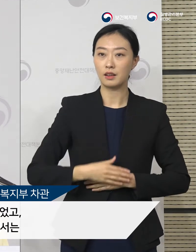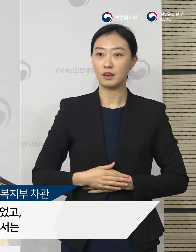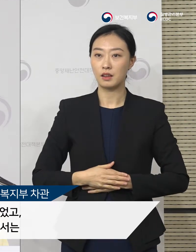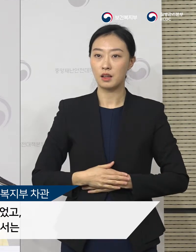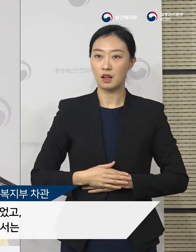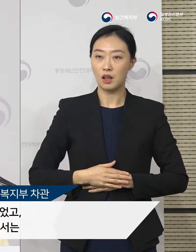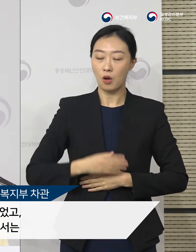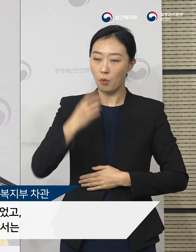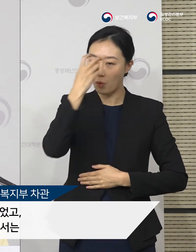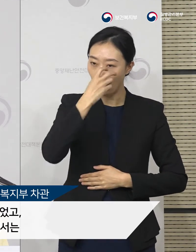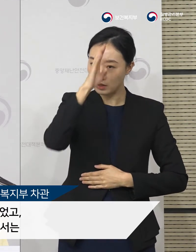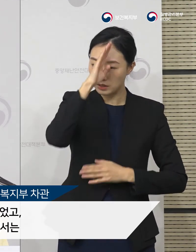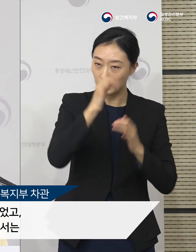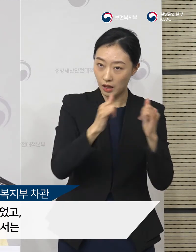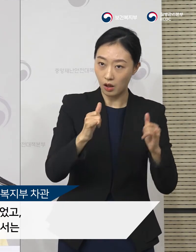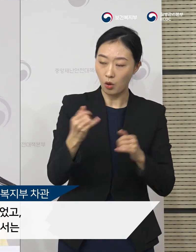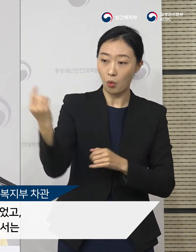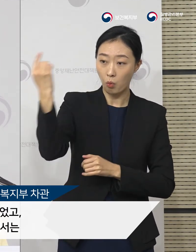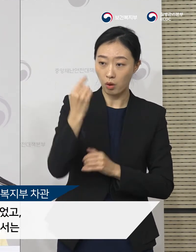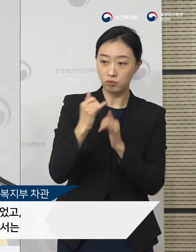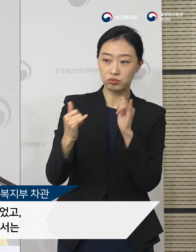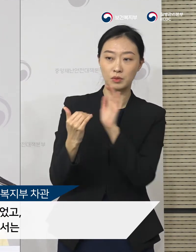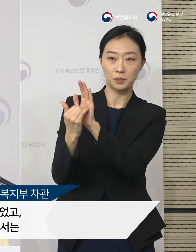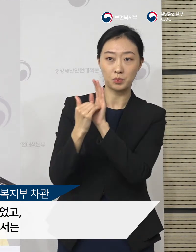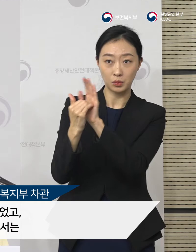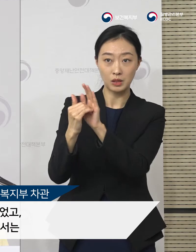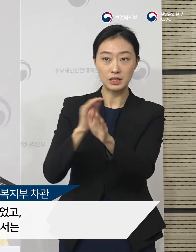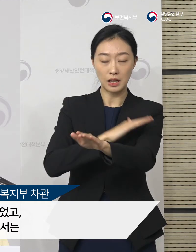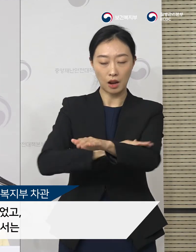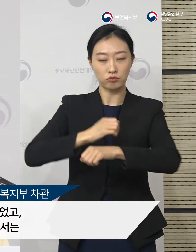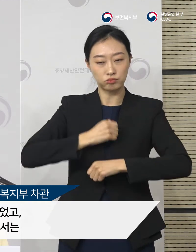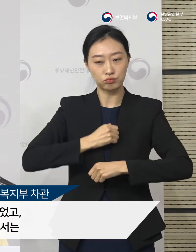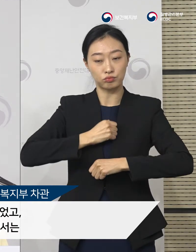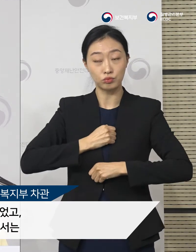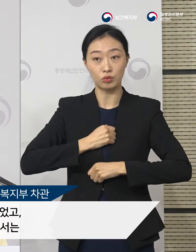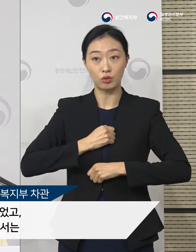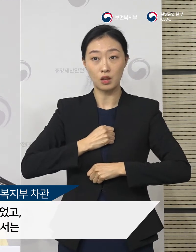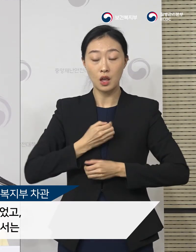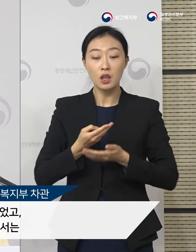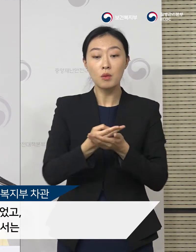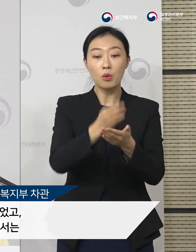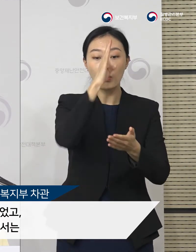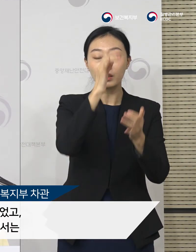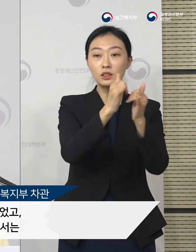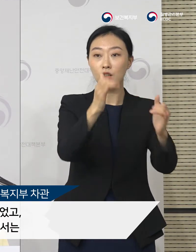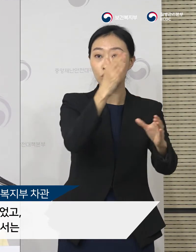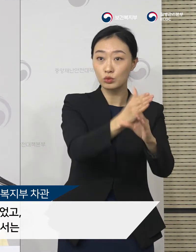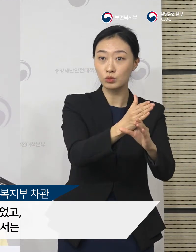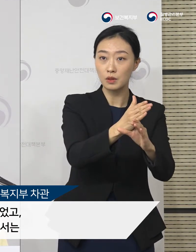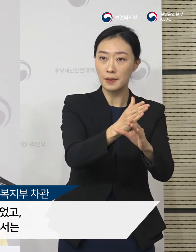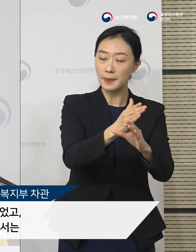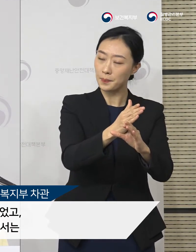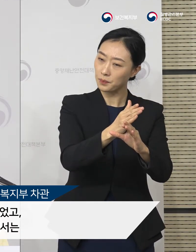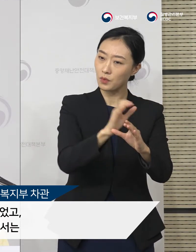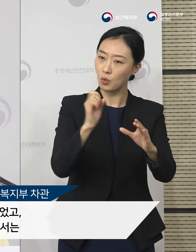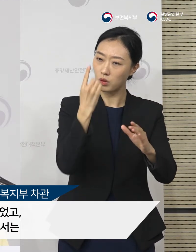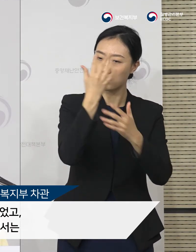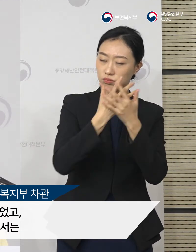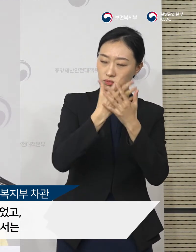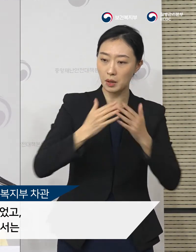환자 관리나 외부인 면회 제한 등은 잘 지켜지고 있었고 입원한 환자 중 원인 불명의 폐렴